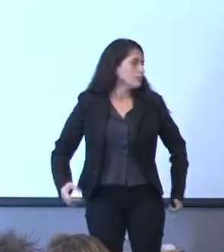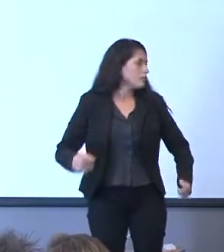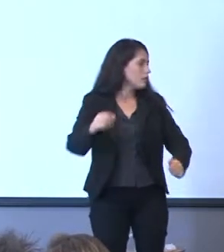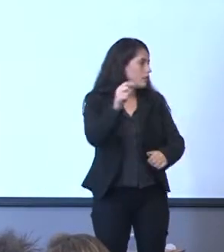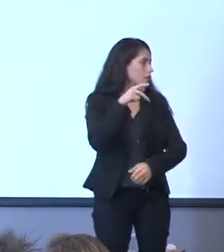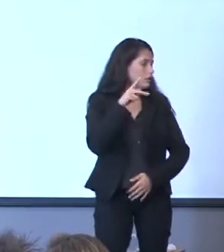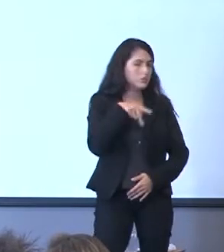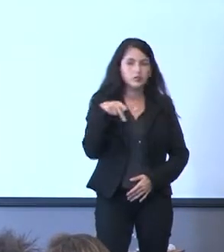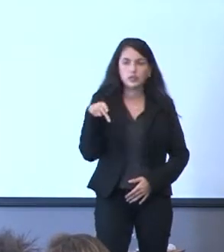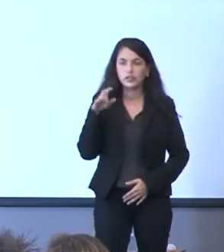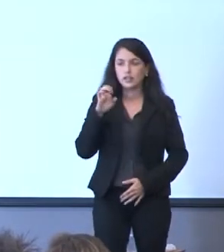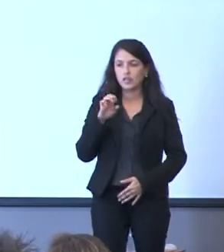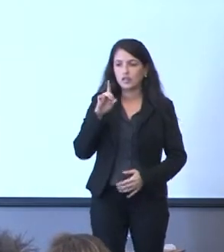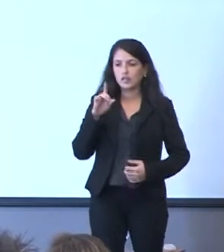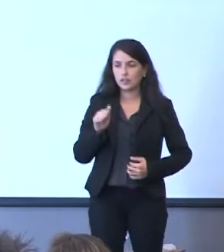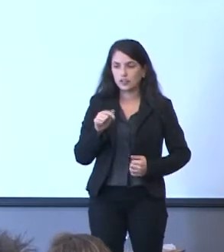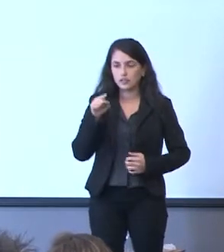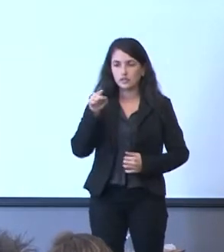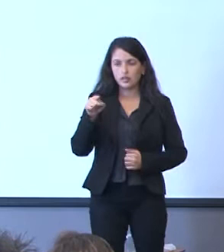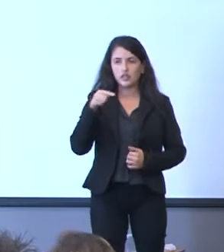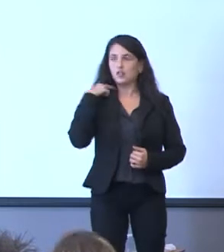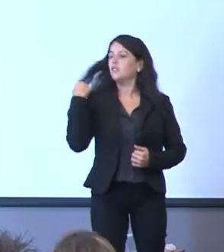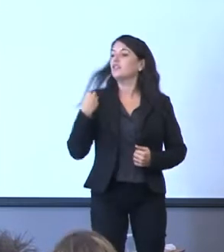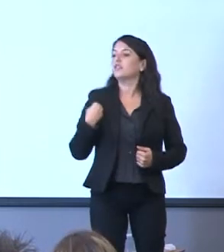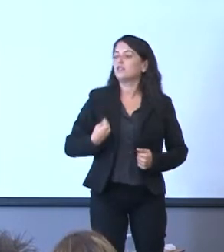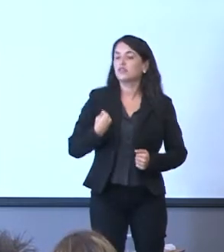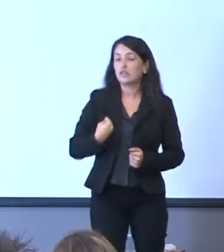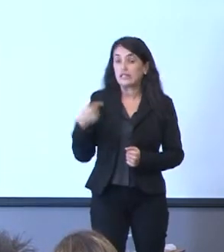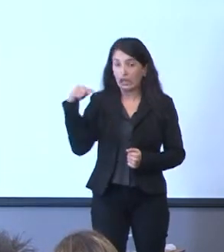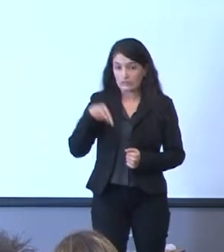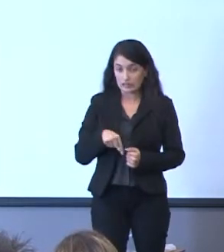a professora Eda, que está aqui, ela